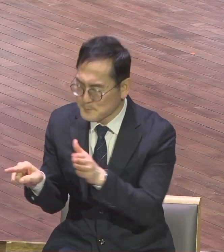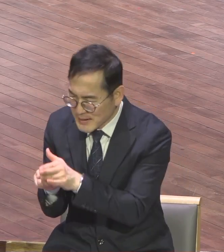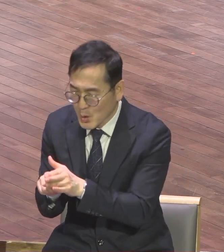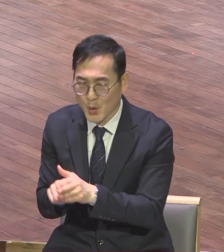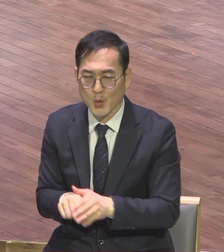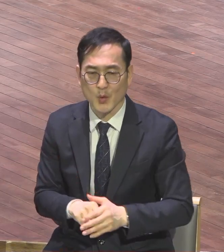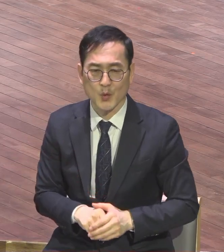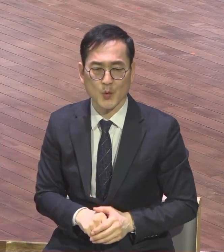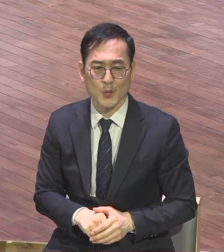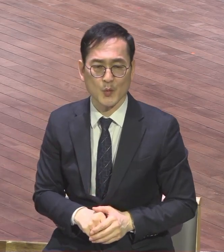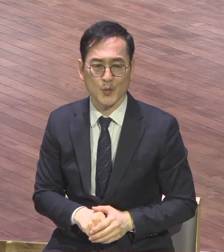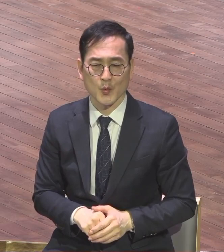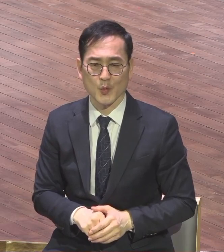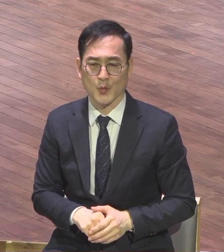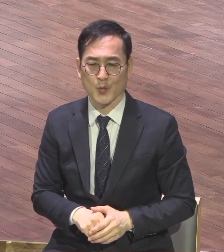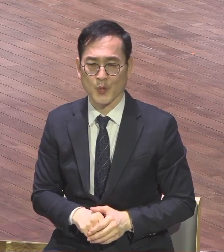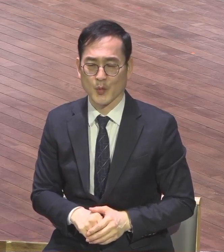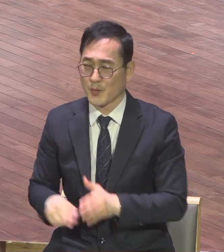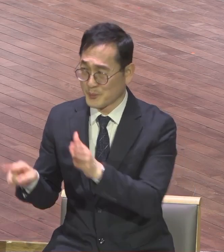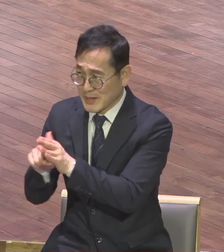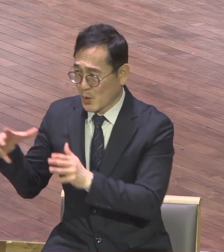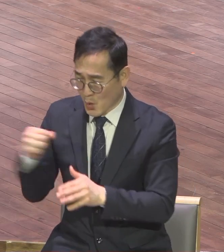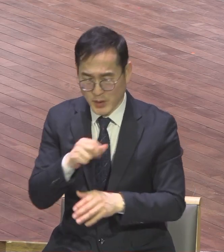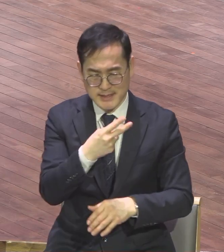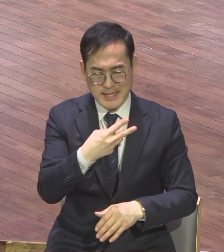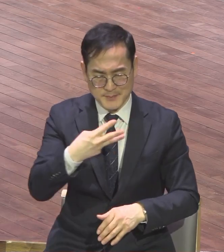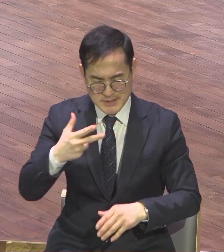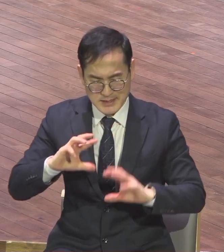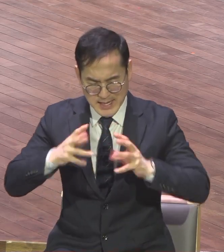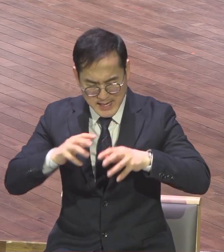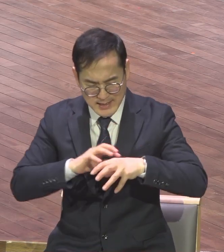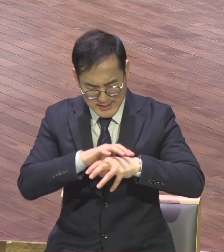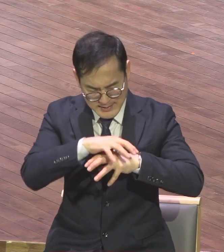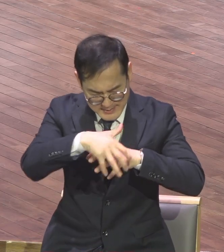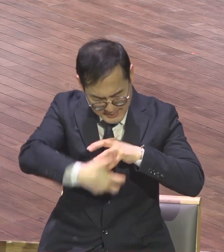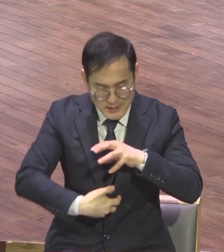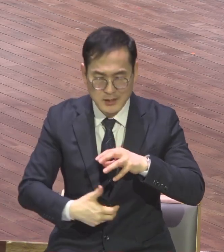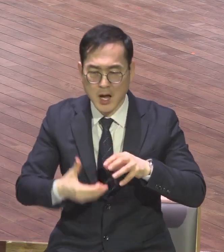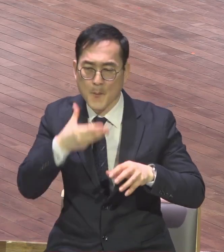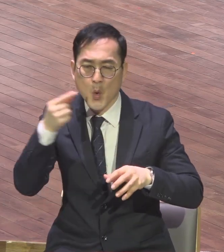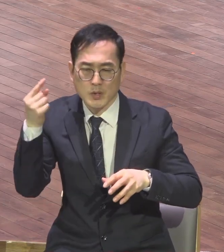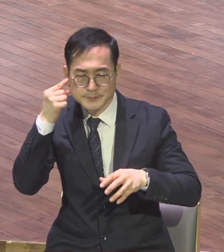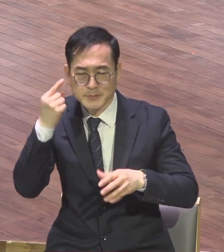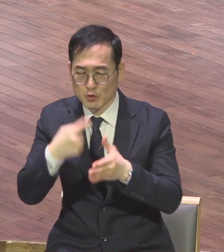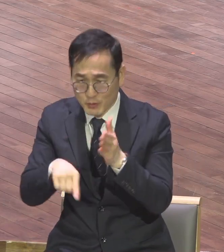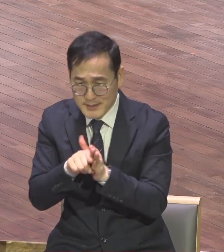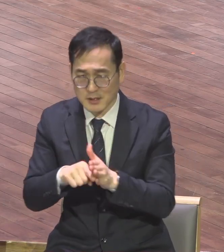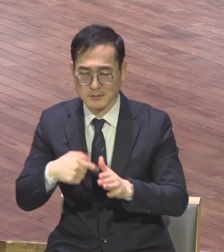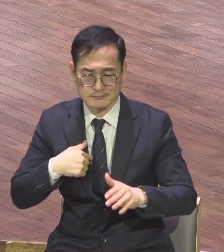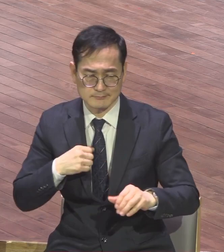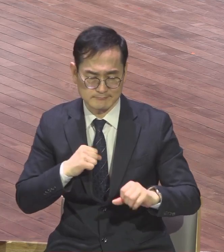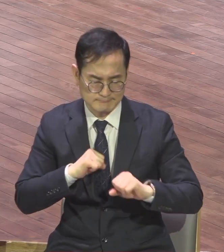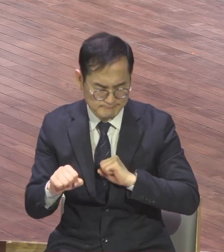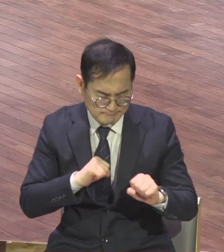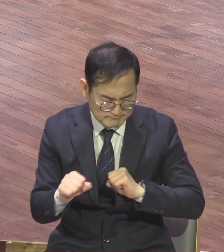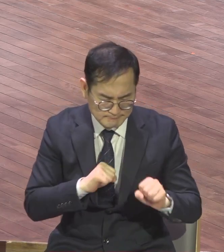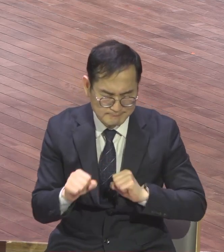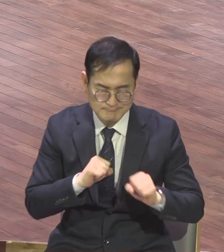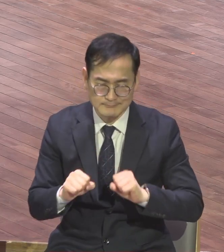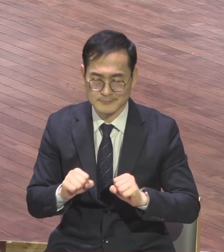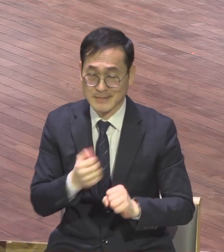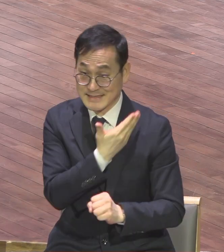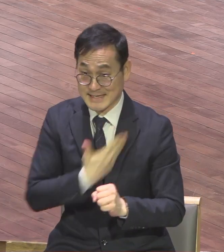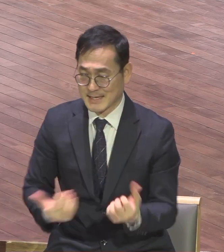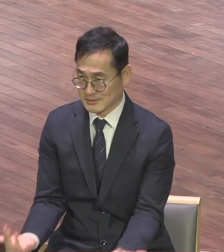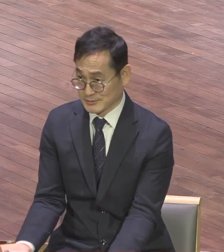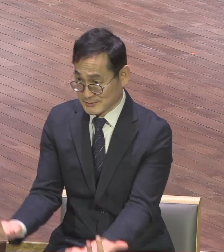237과 5천 종족을 살리는 일을 위해서 내 시간 내 물질 내 환경에 매이지 않고 복음을 위해 드릴 수 있는 제자들이 일어난다면